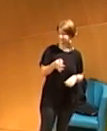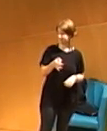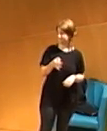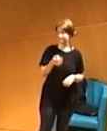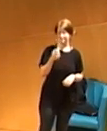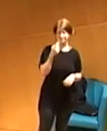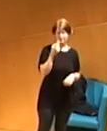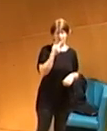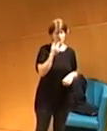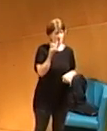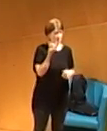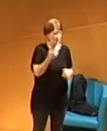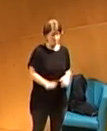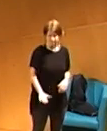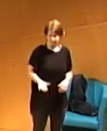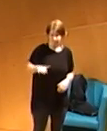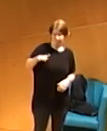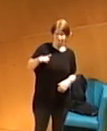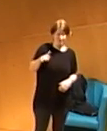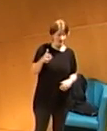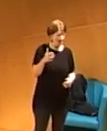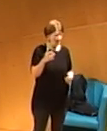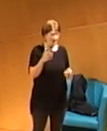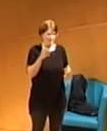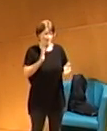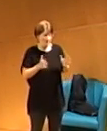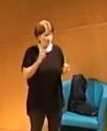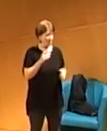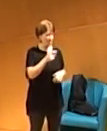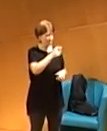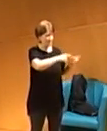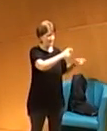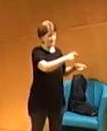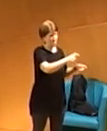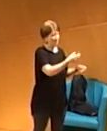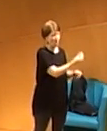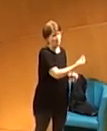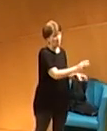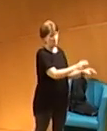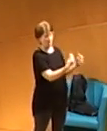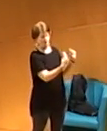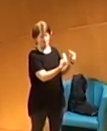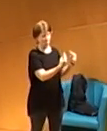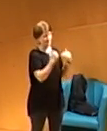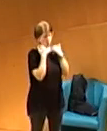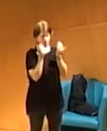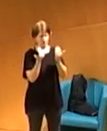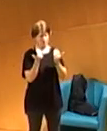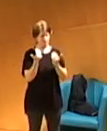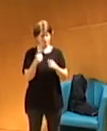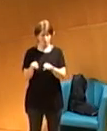être comme les autres que... Si c'est trop lourd, eh ben, il peut y avoir des situations difficiles. Il y a des livres sur le